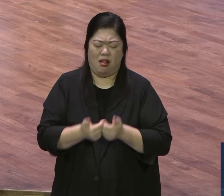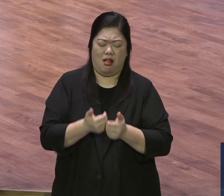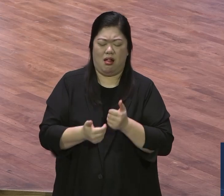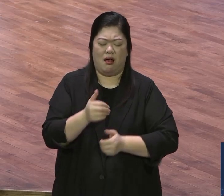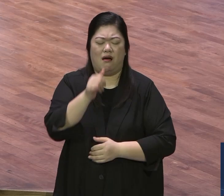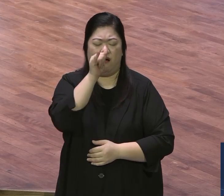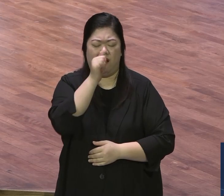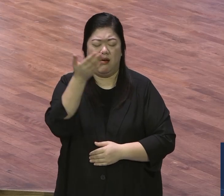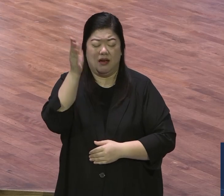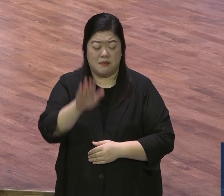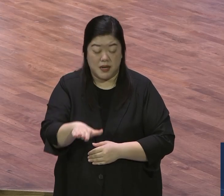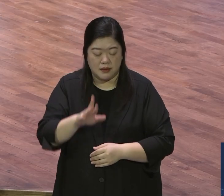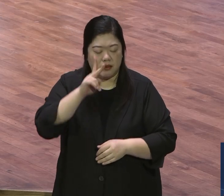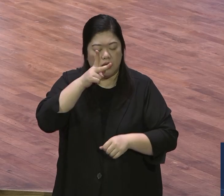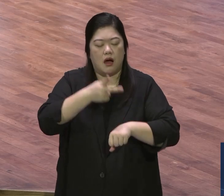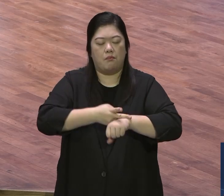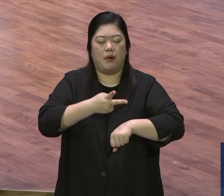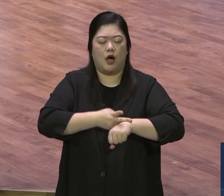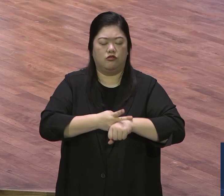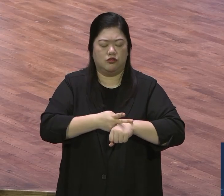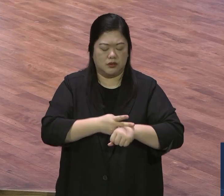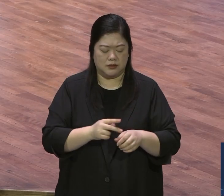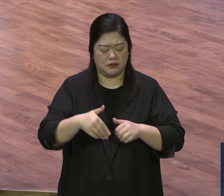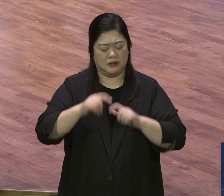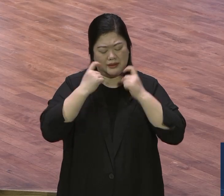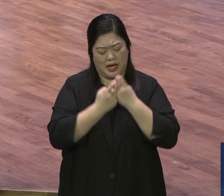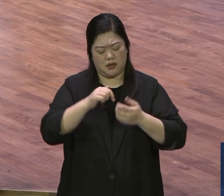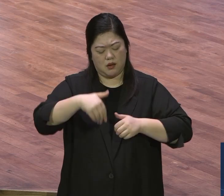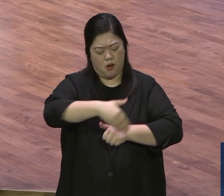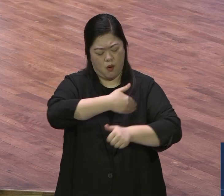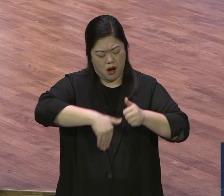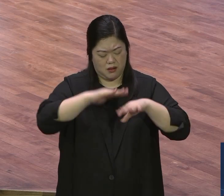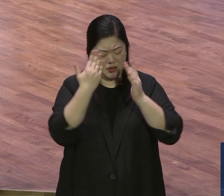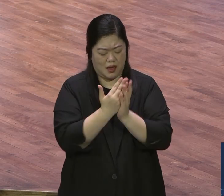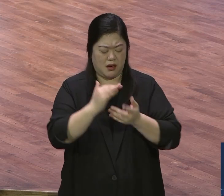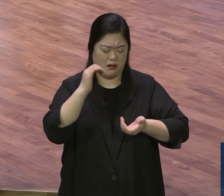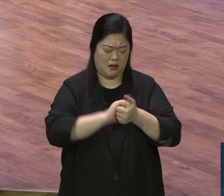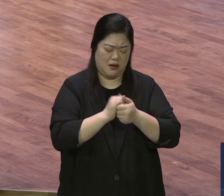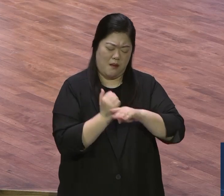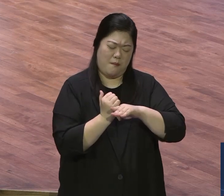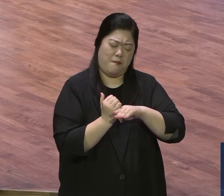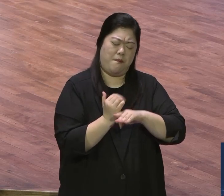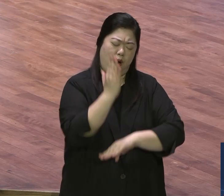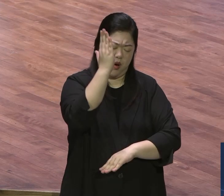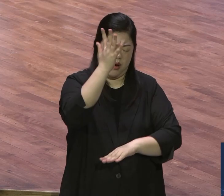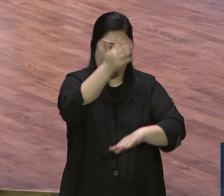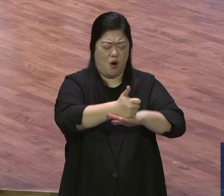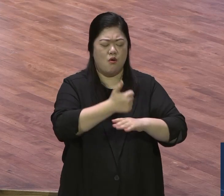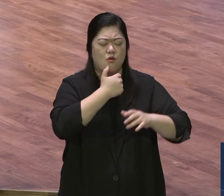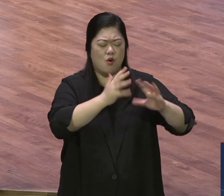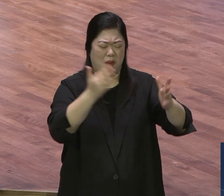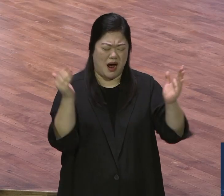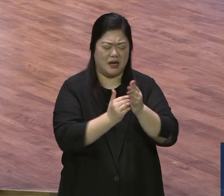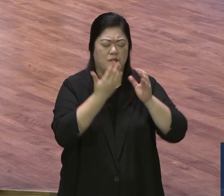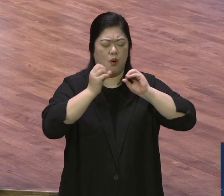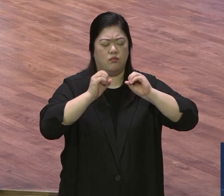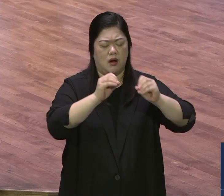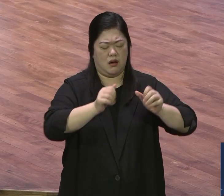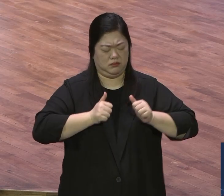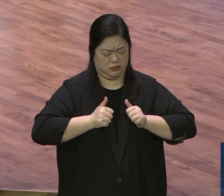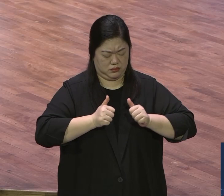사도 바울아 이보다 더한 고통소에서도 끊임없이 보금전파 끊임없이 로마도 보야리라 2, 3, 7 날을